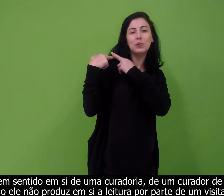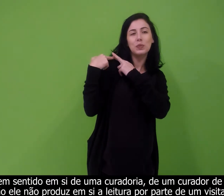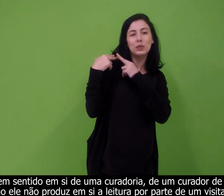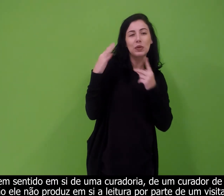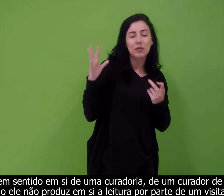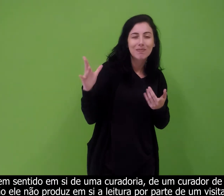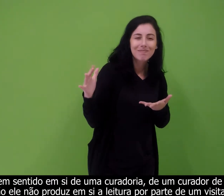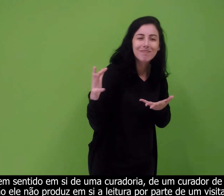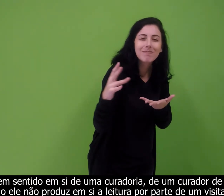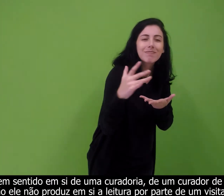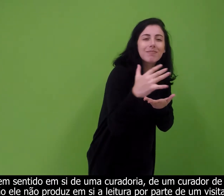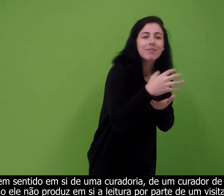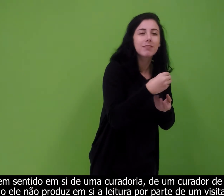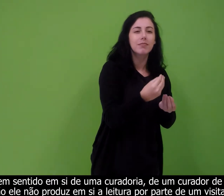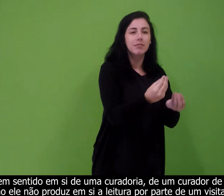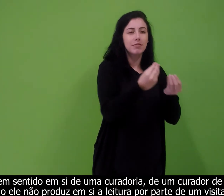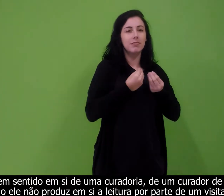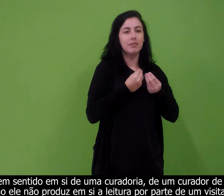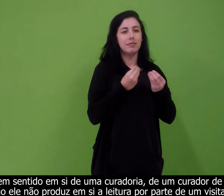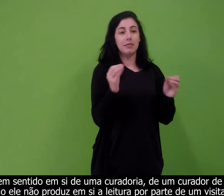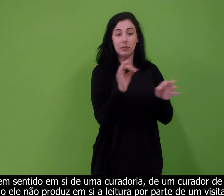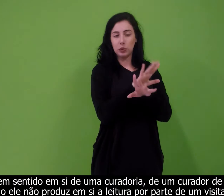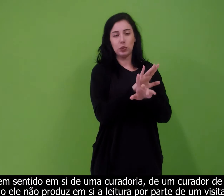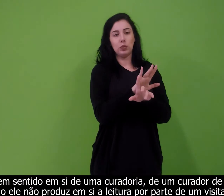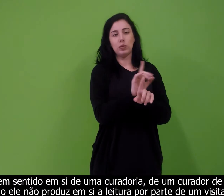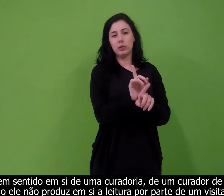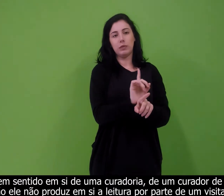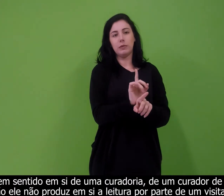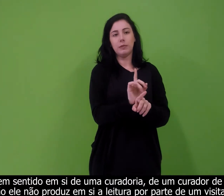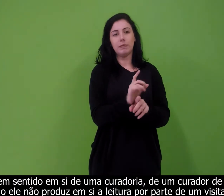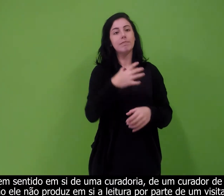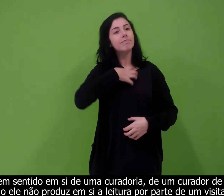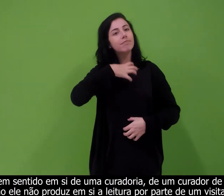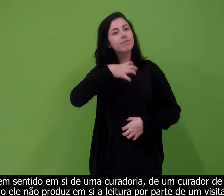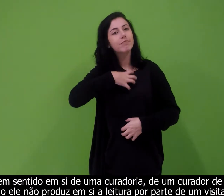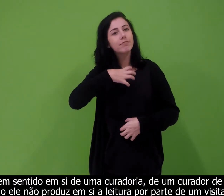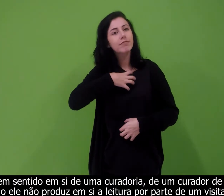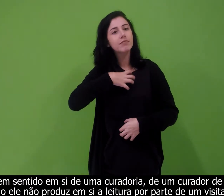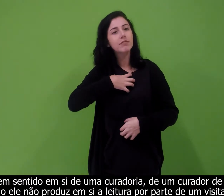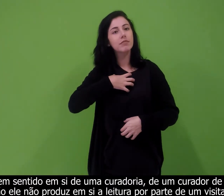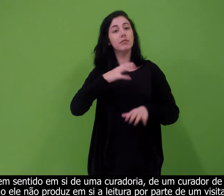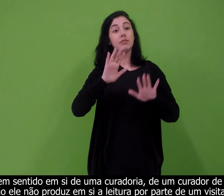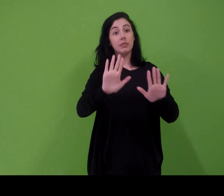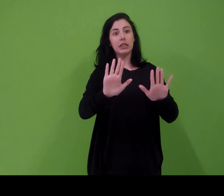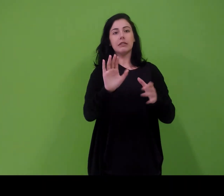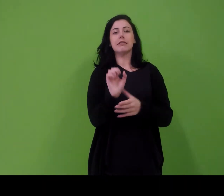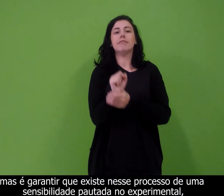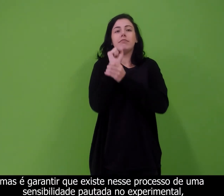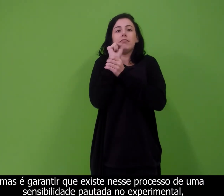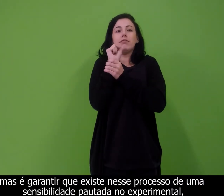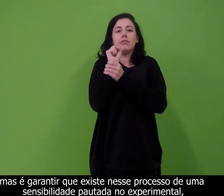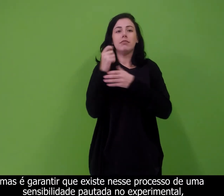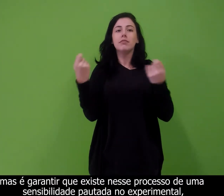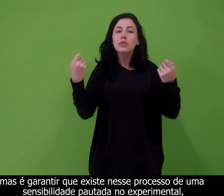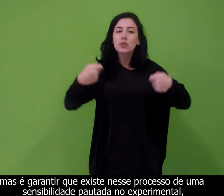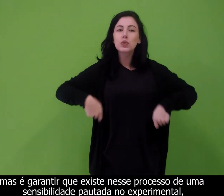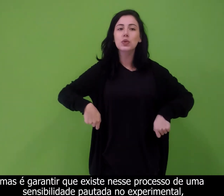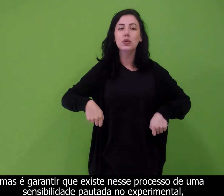de uma exposição ele não produz em si a leitura por parte de um visitante. Mas é garantir que existe,